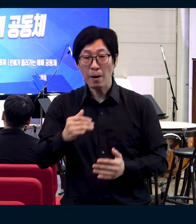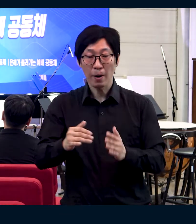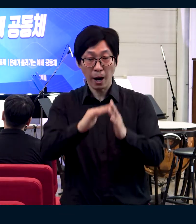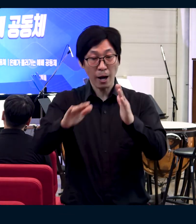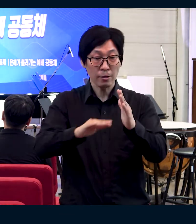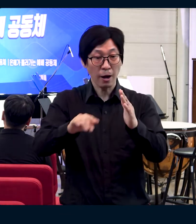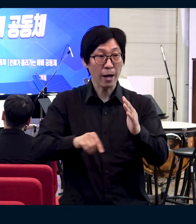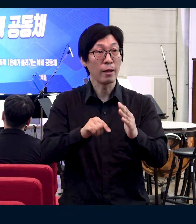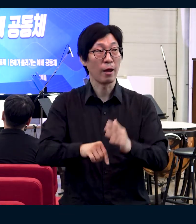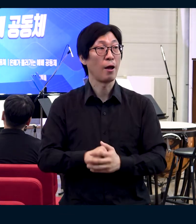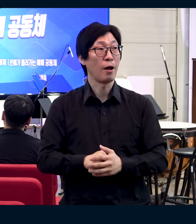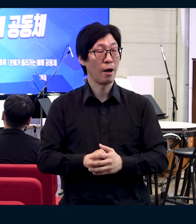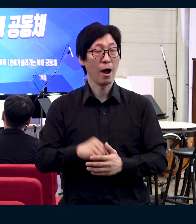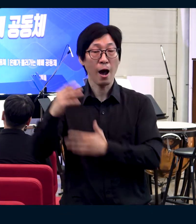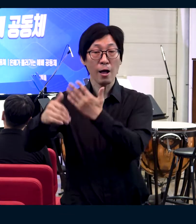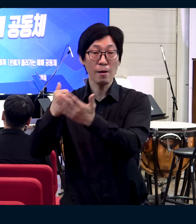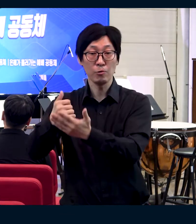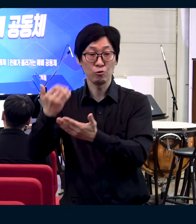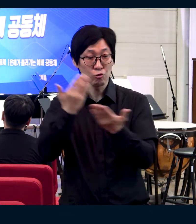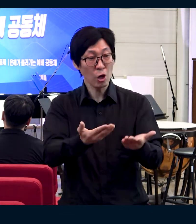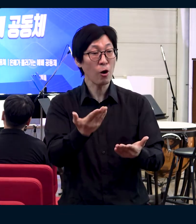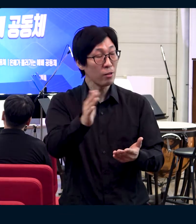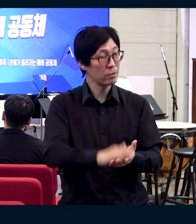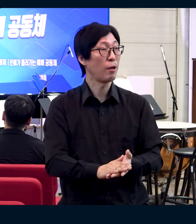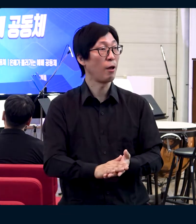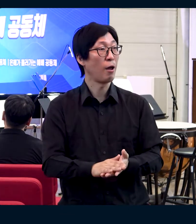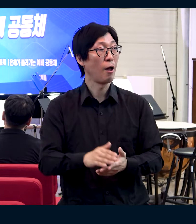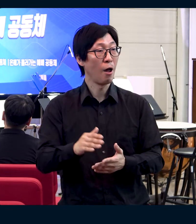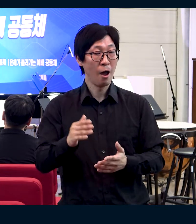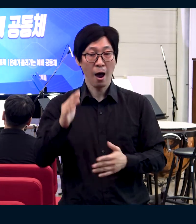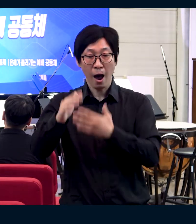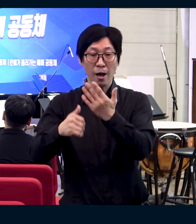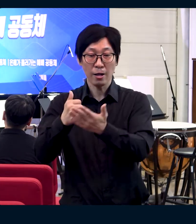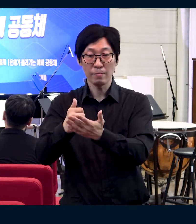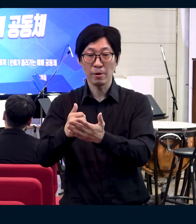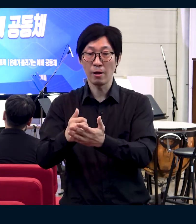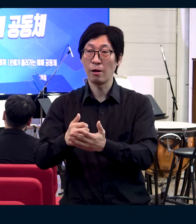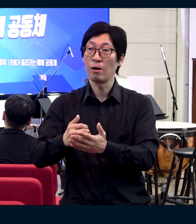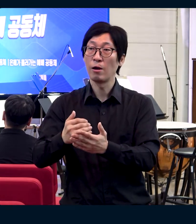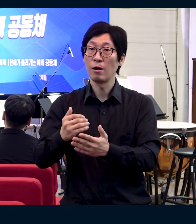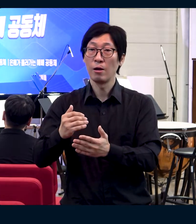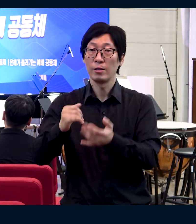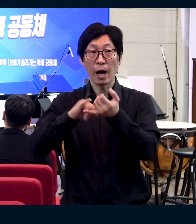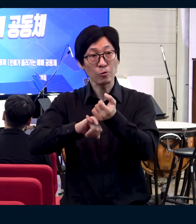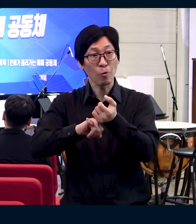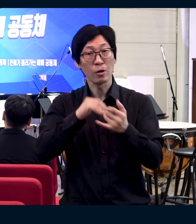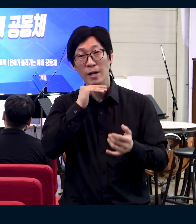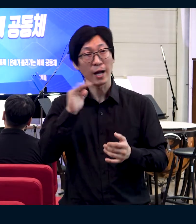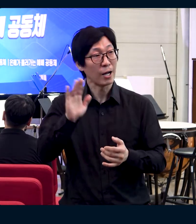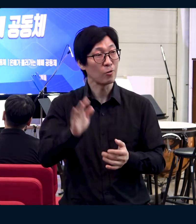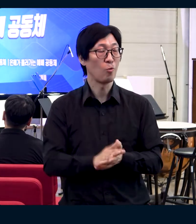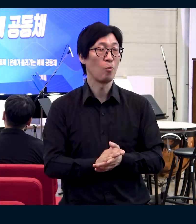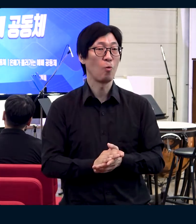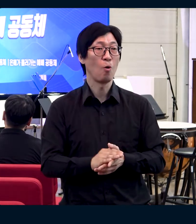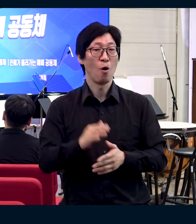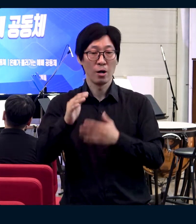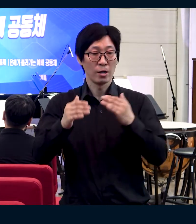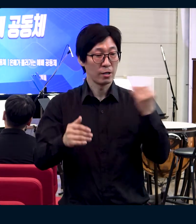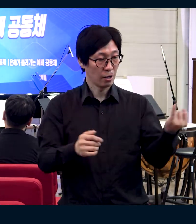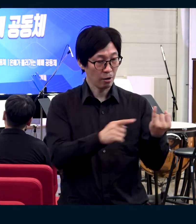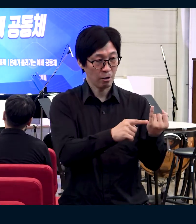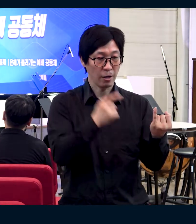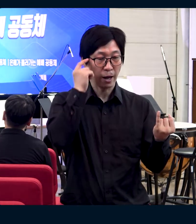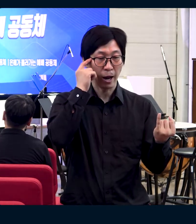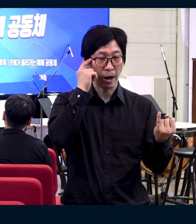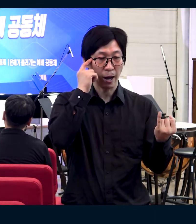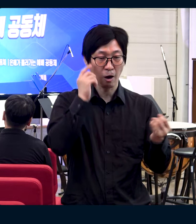가정 가운데 바로 아브라함과 사레 두 사람 사이에 이런 갈등이 왔잖아요. 근데 그뿐 아니죠. 여러분